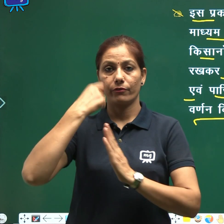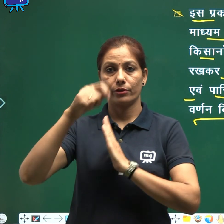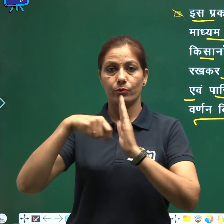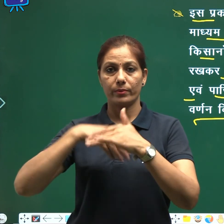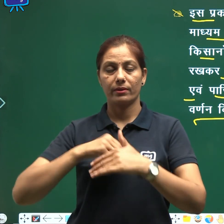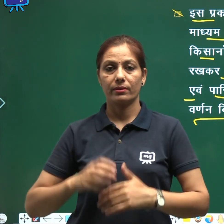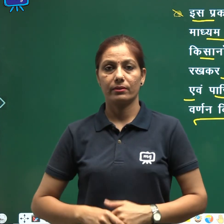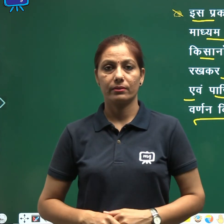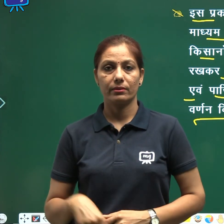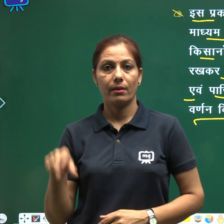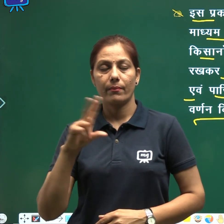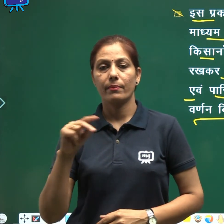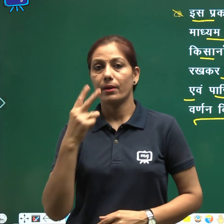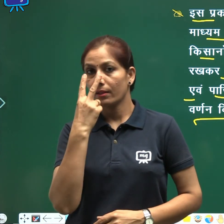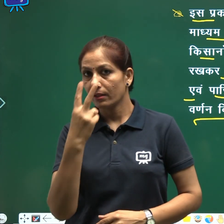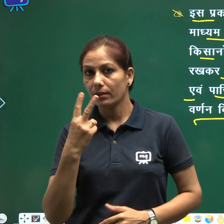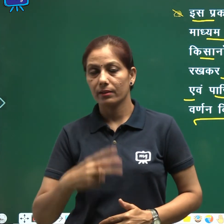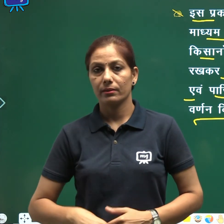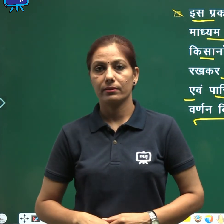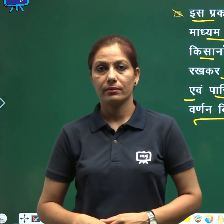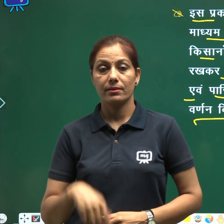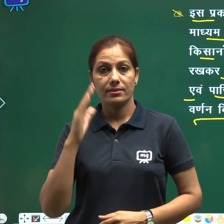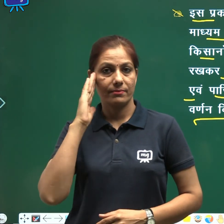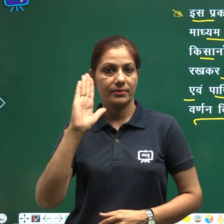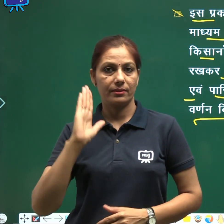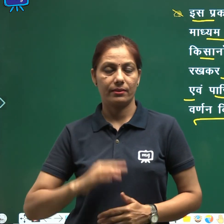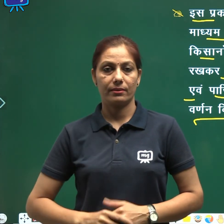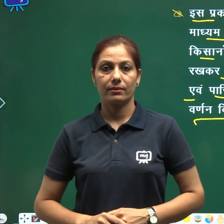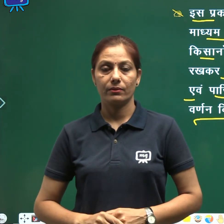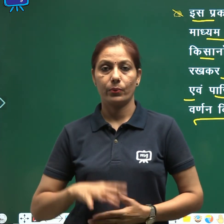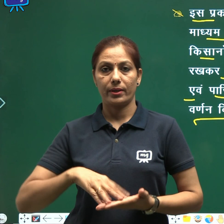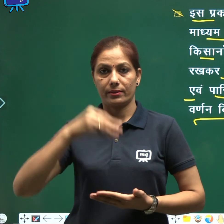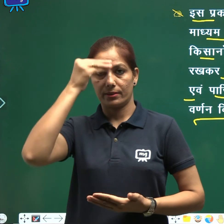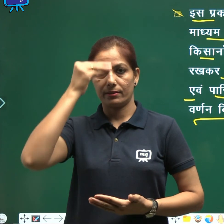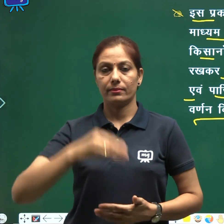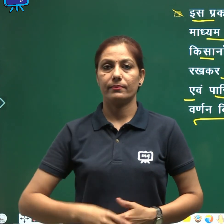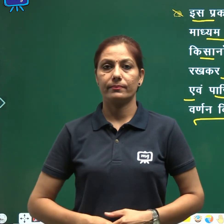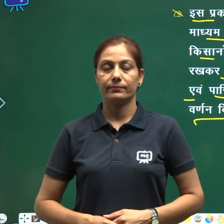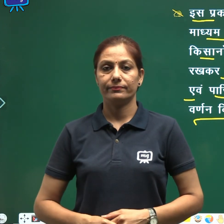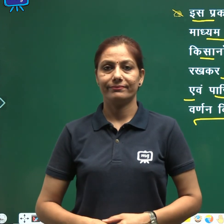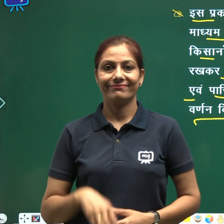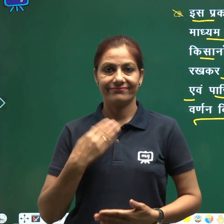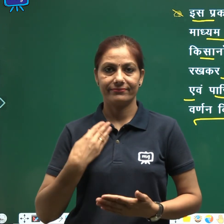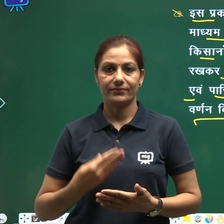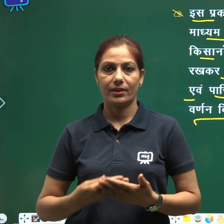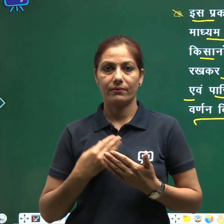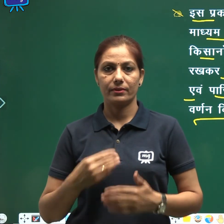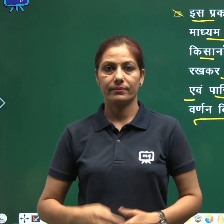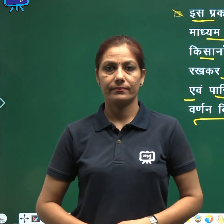में बार बार देखें, समझें और याद करें। धन्यवाद।